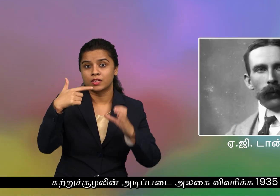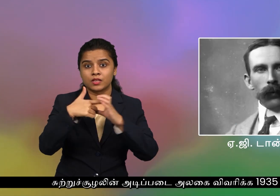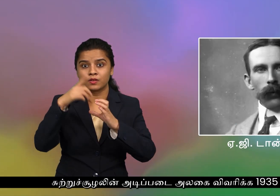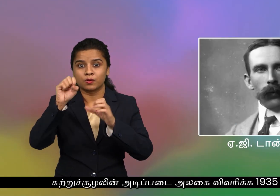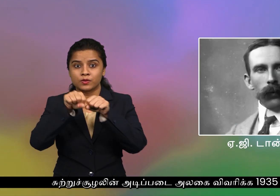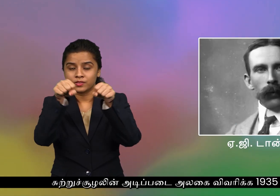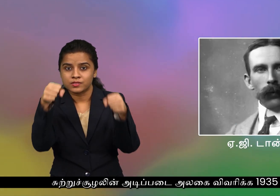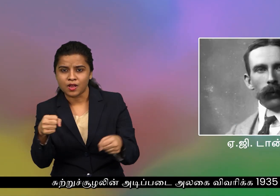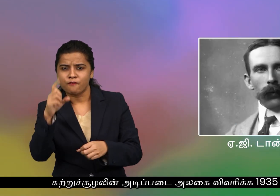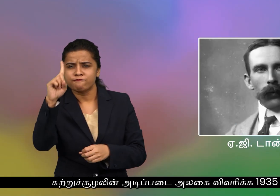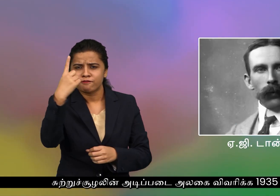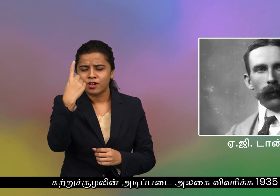சுற்றுச்சூழலின் அடிப்படை அலகை விவரிக்க